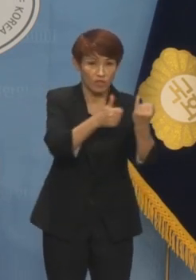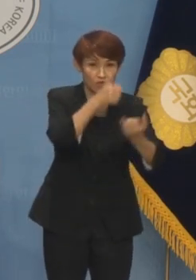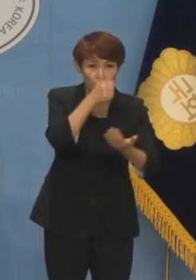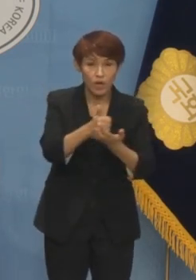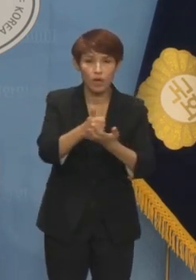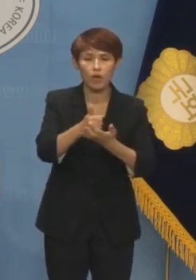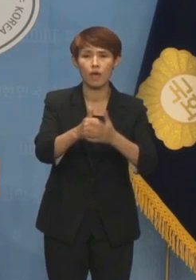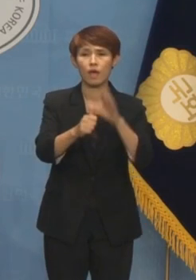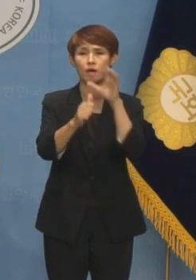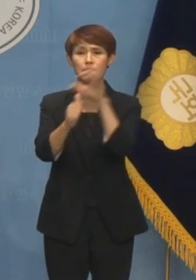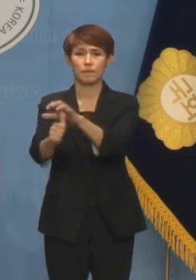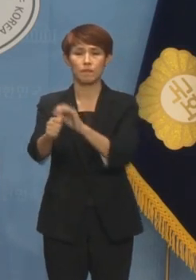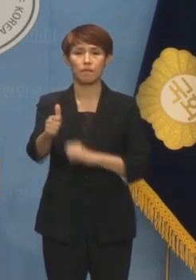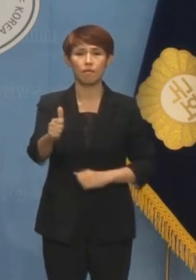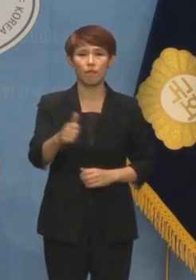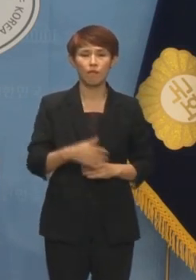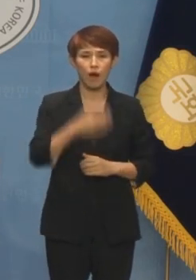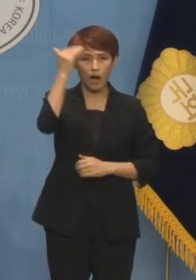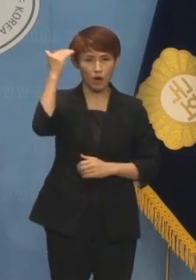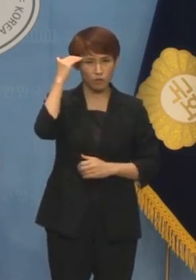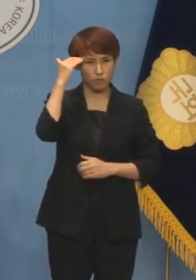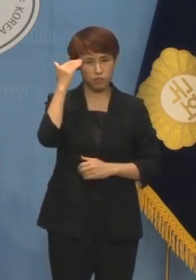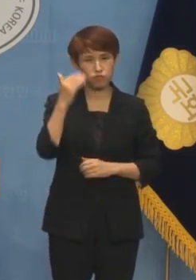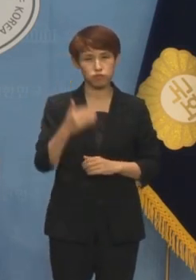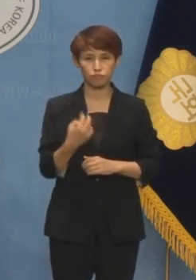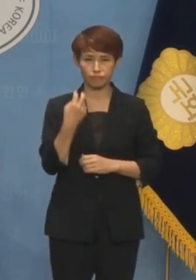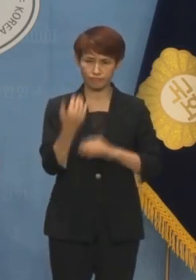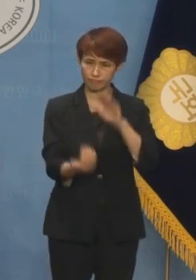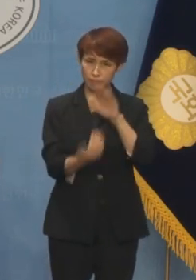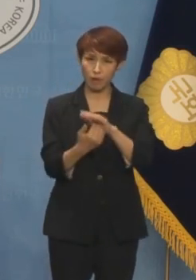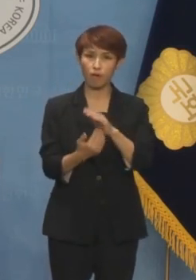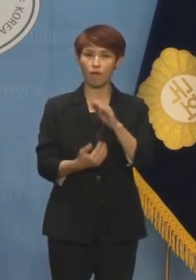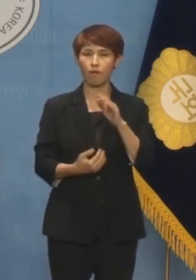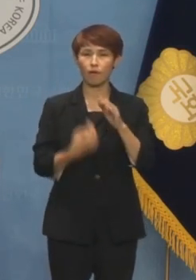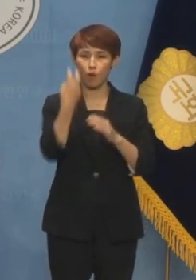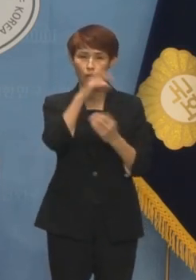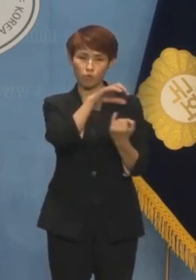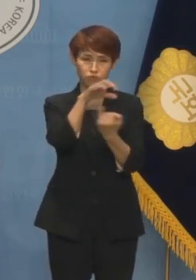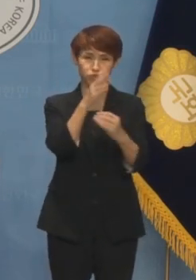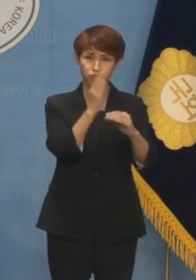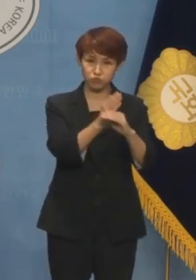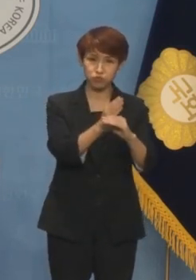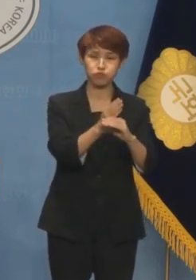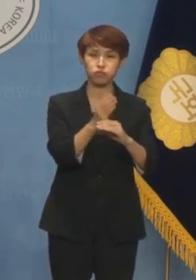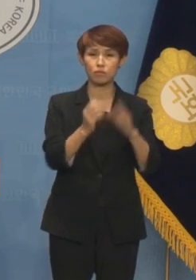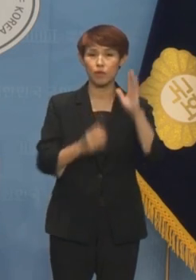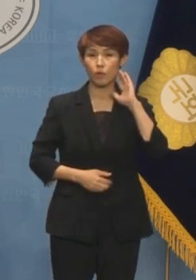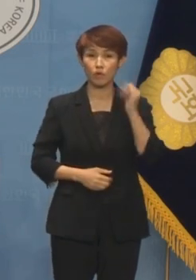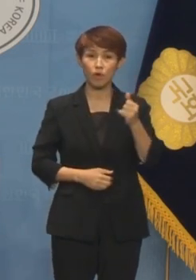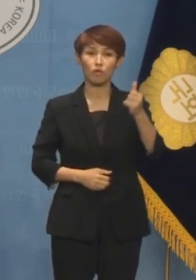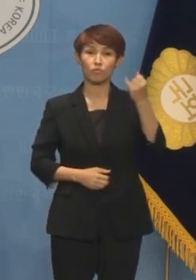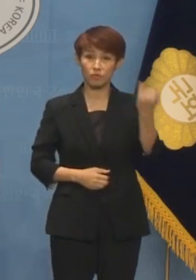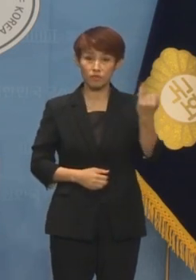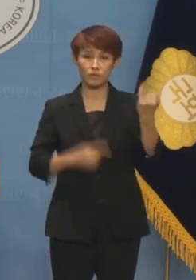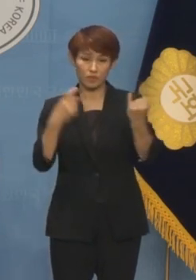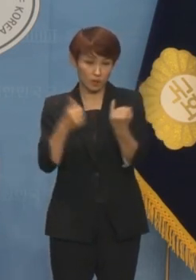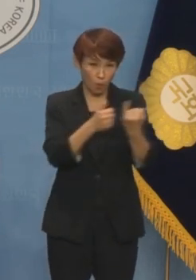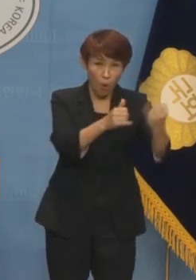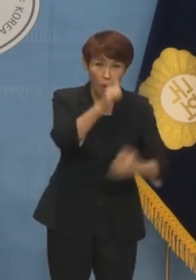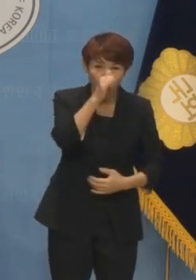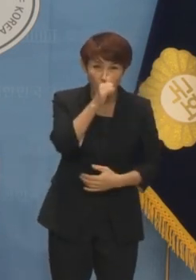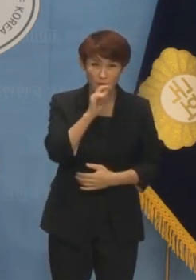입건되었다고 합니다. 대한민국 최고의 경호를 받고 있는 대통령 부인이 스토킹을 당했다는 것입니다.